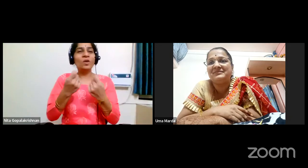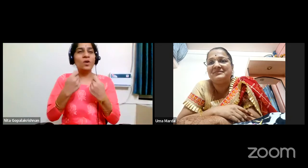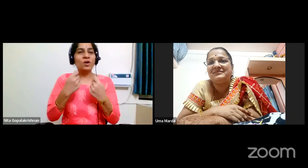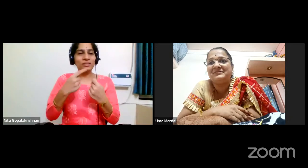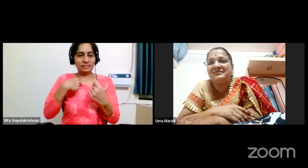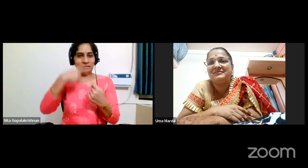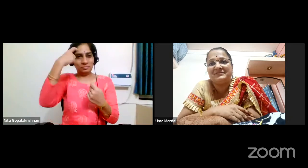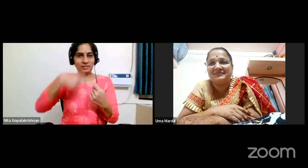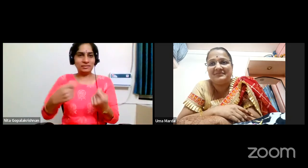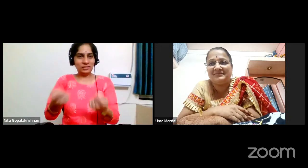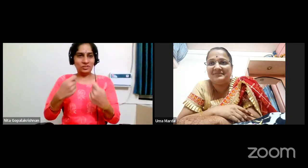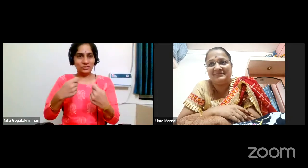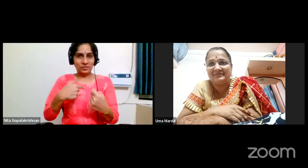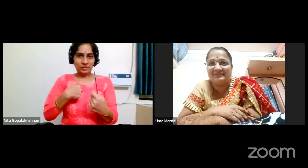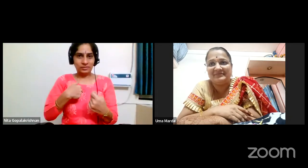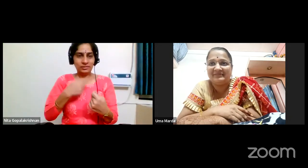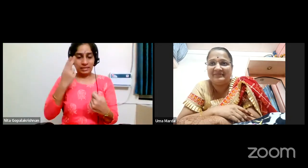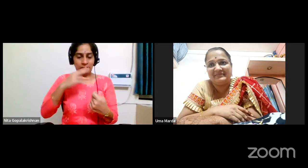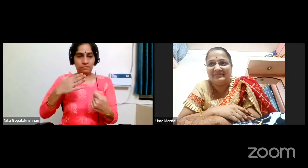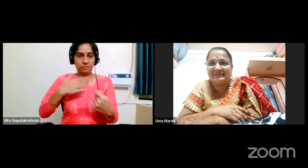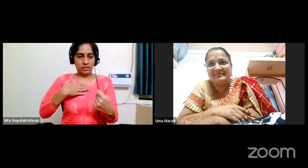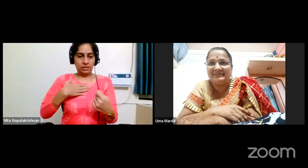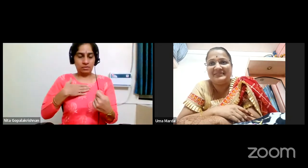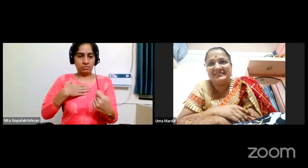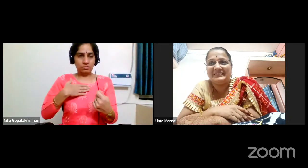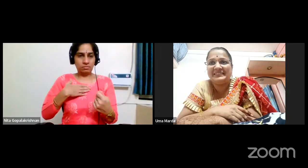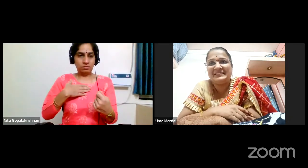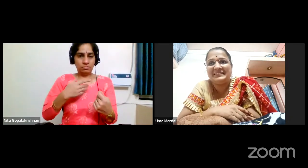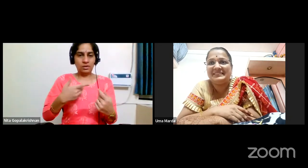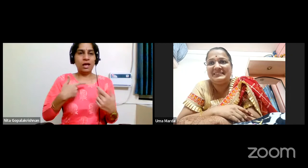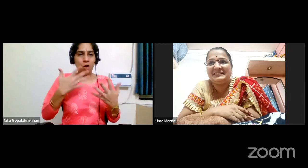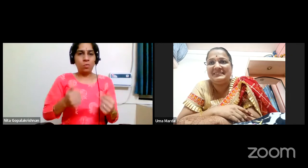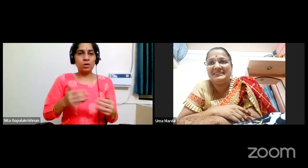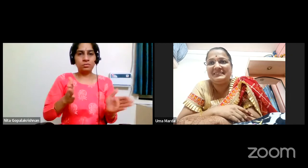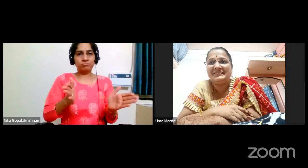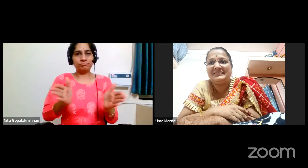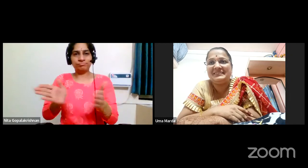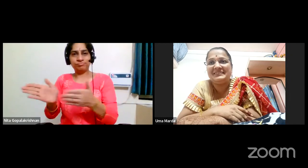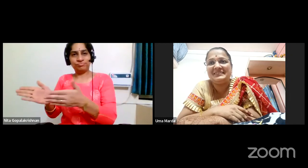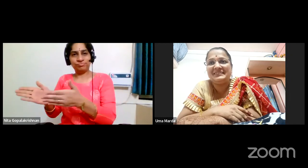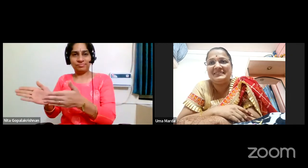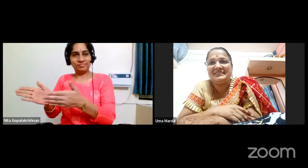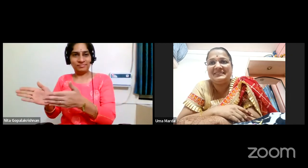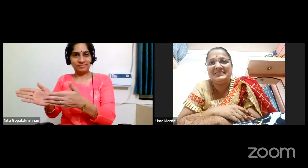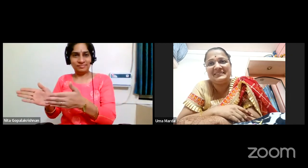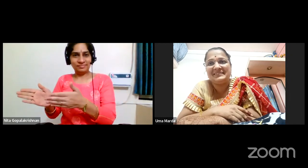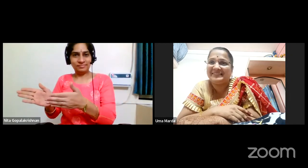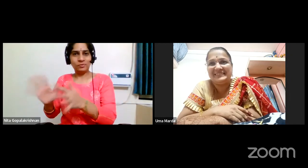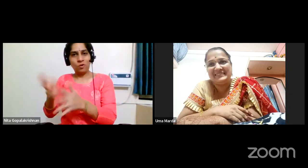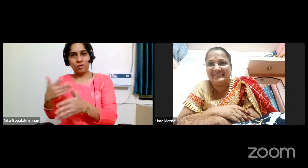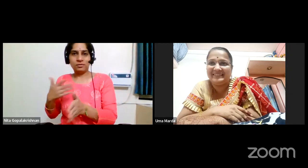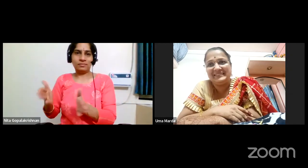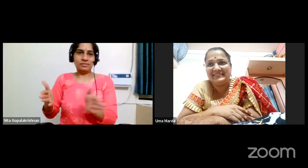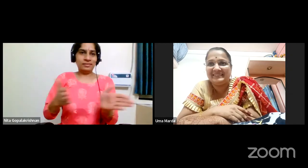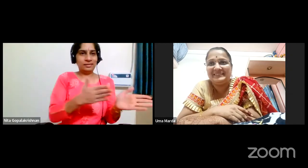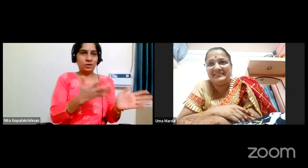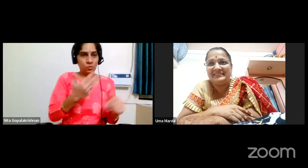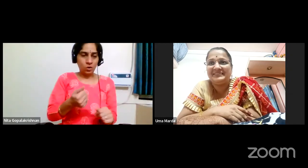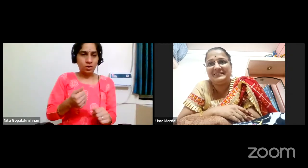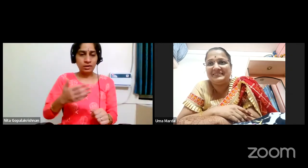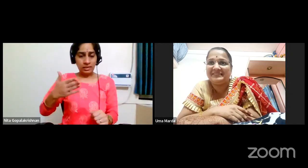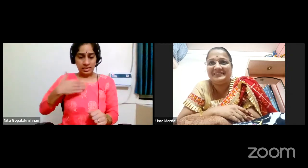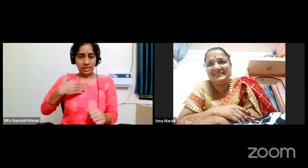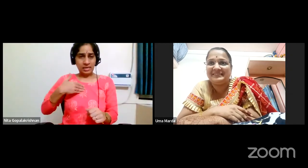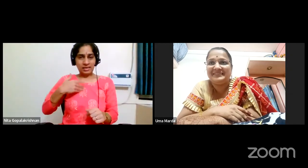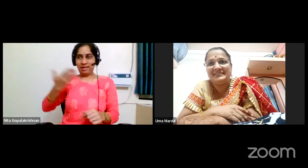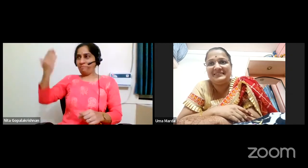तो सारथी को अगर दाएं जाना है, अगर आप चाहते हो कि आपका रथ दाएं जाए, तो जो योद्धा होता है वो बोलता नहीं है कि दाएं लो, वो सीधा लात मारता है